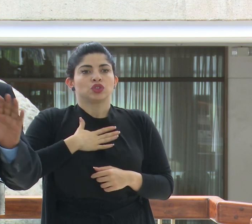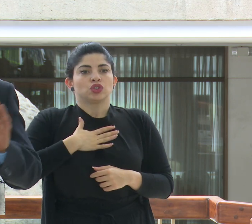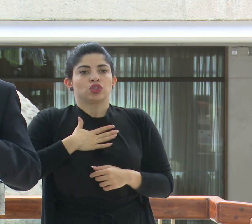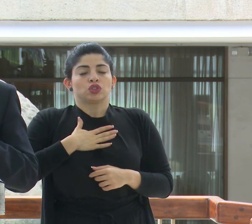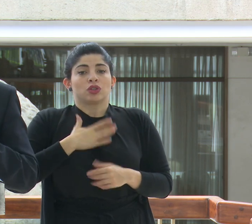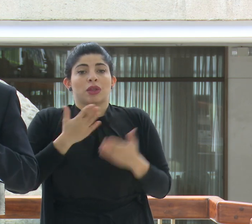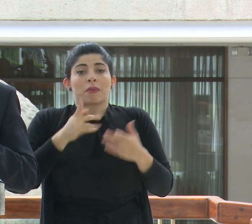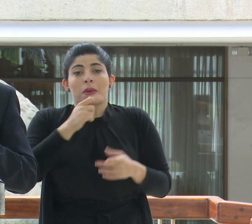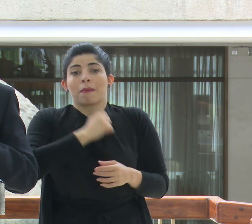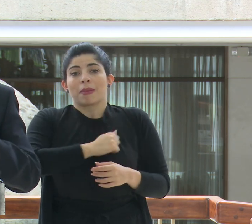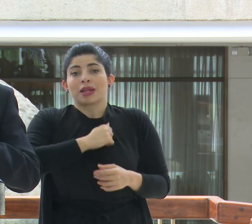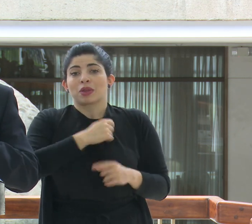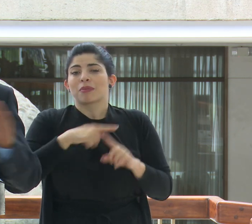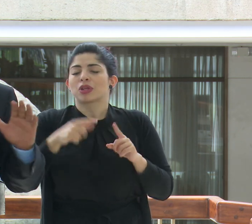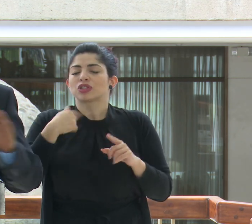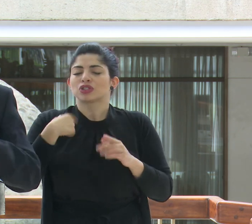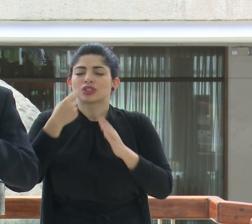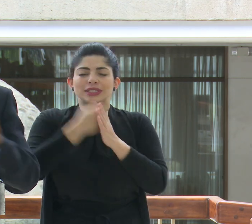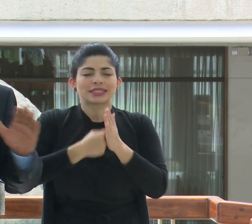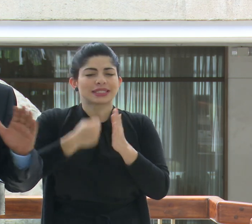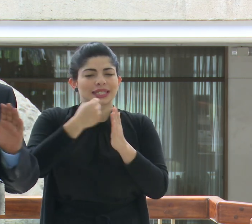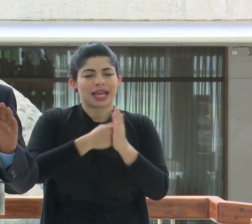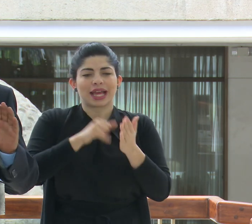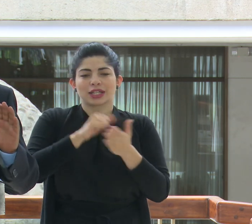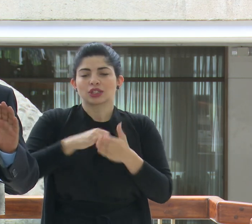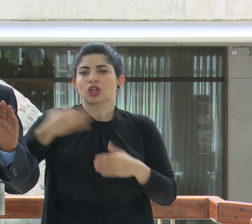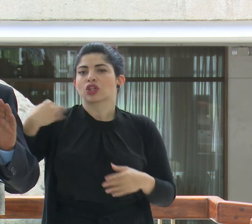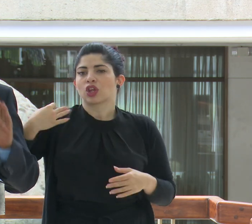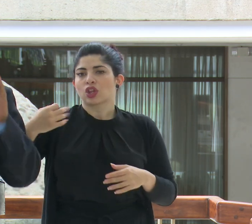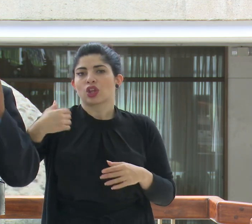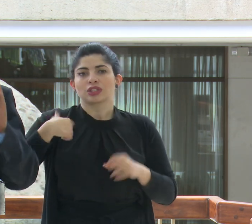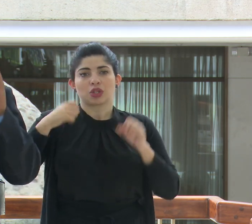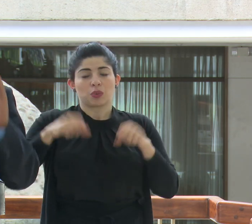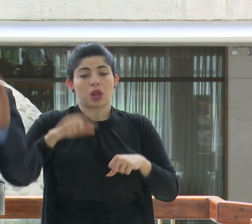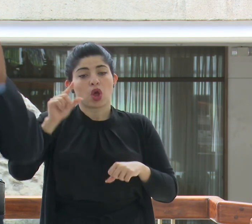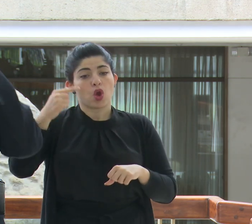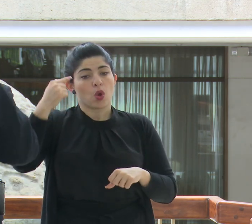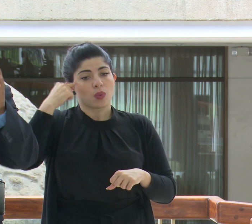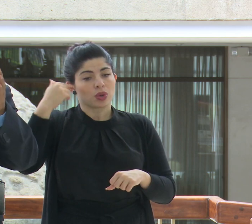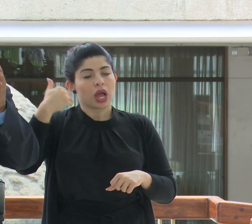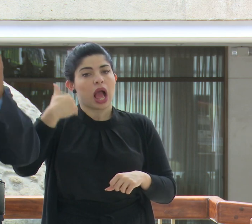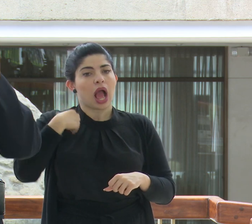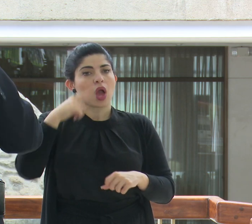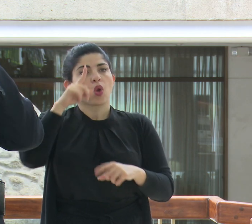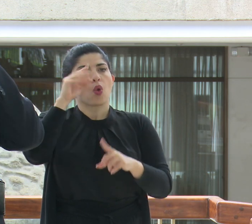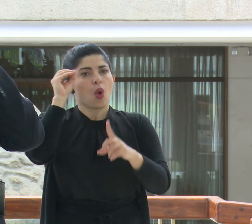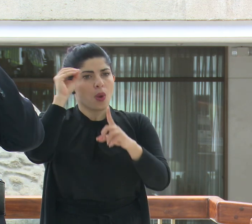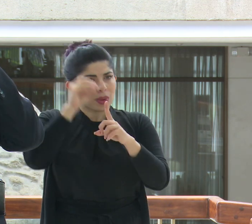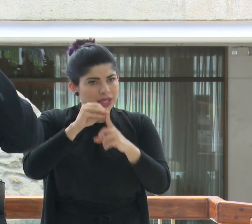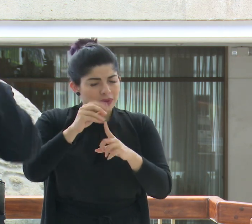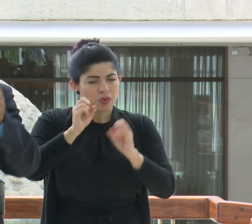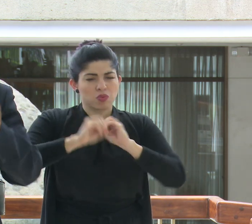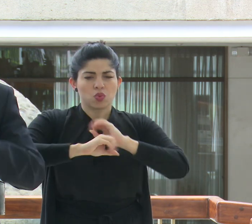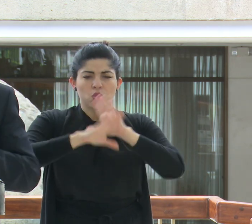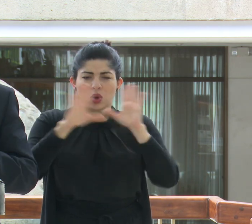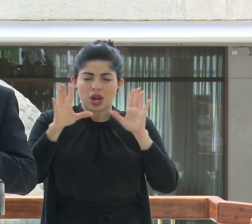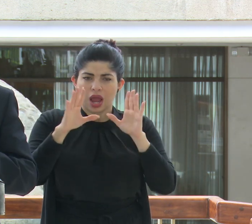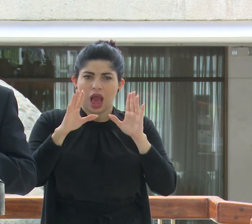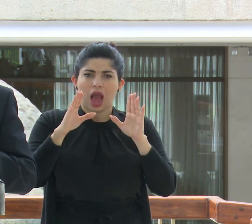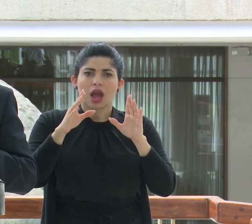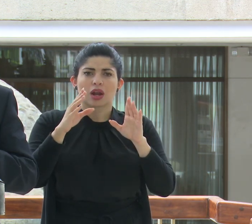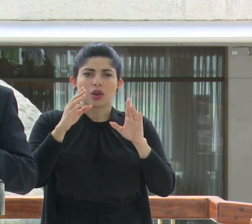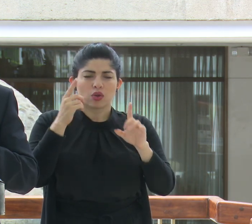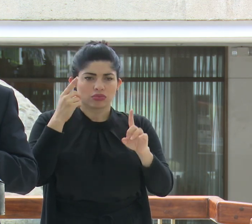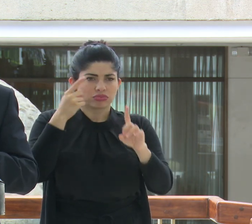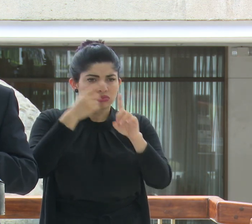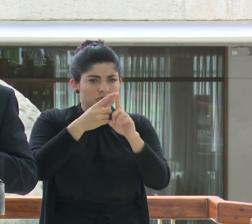Ustedes me van a perdonar, pero yo voy a insistir en esto todos los días que pueda. Este gobierno tiene propósito, tiene claridad de objetivo en la